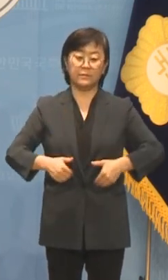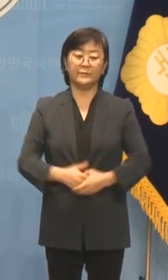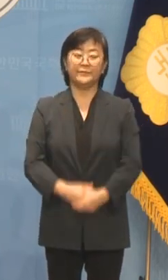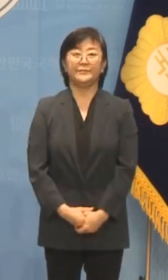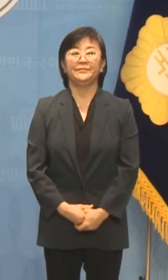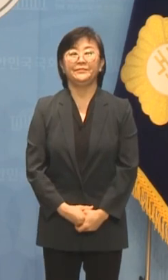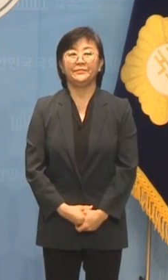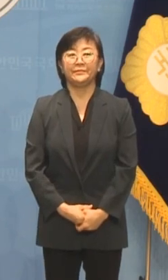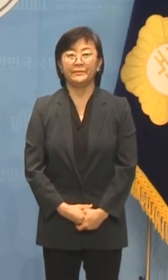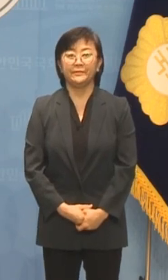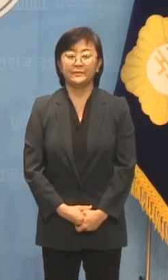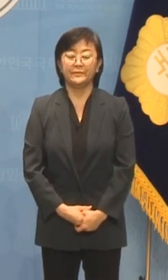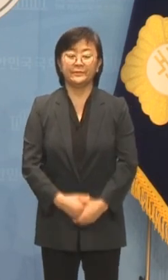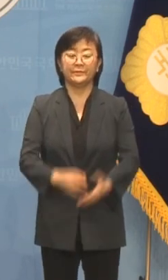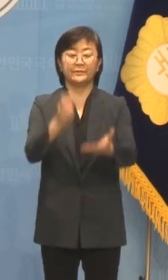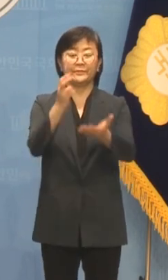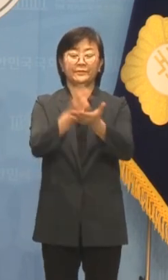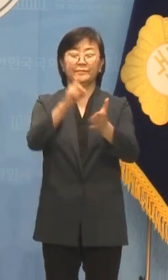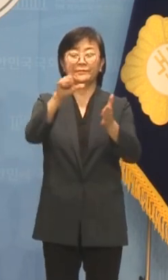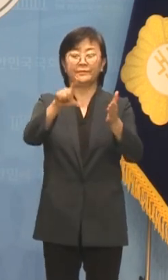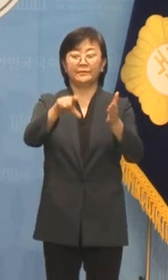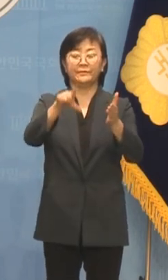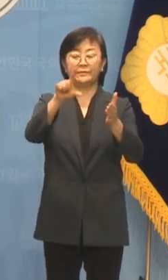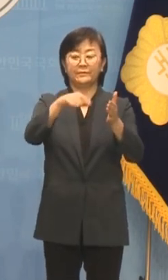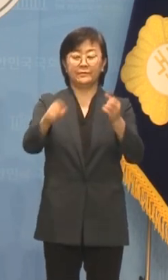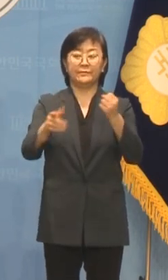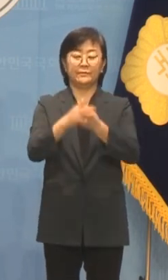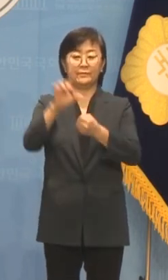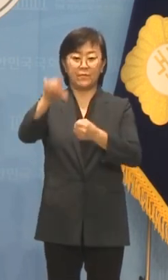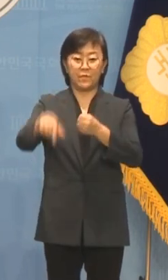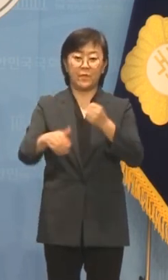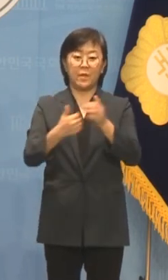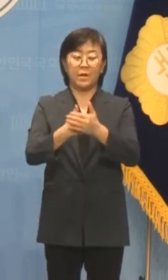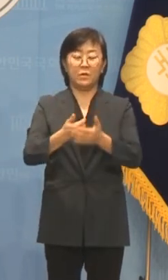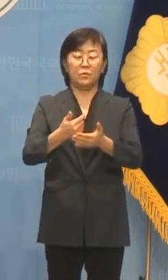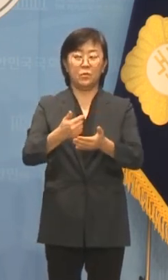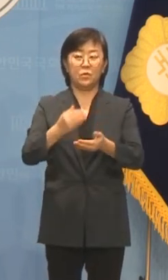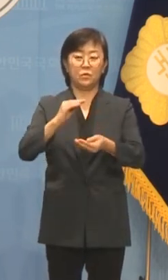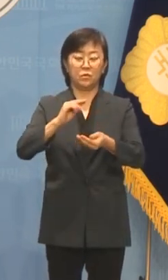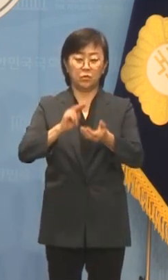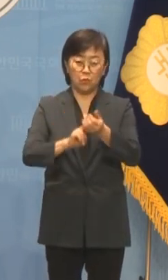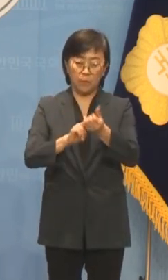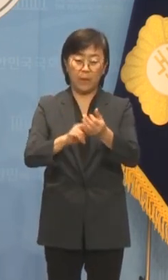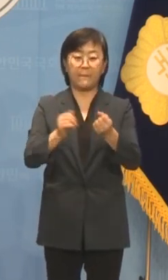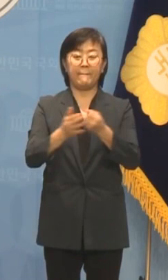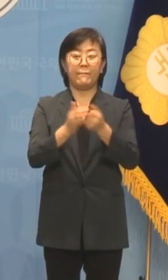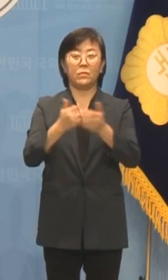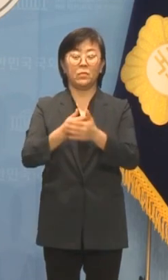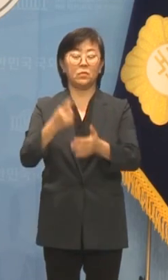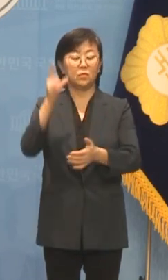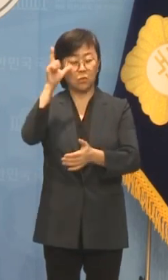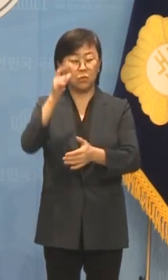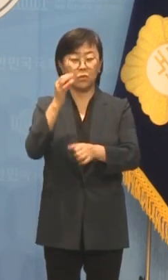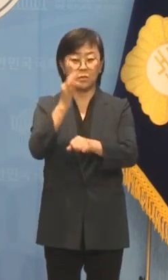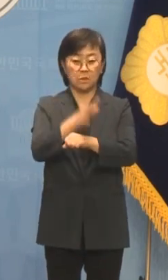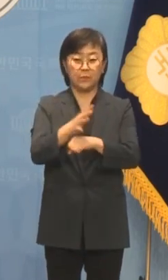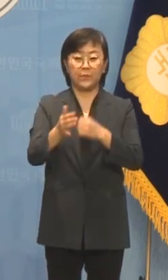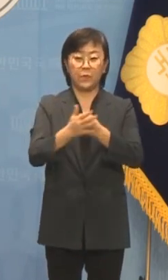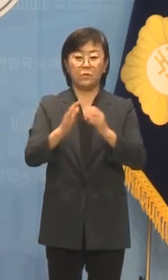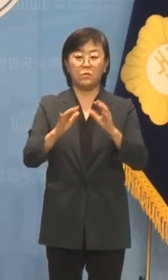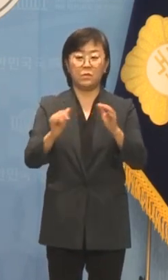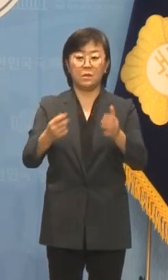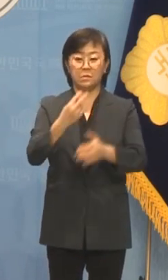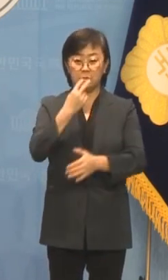일입니다. 법인카드로 일제 샴푸, 초밥, 소고기를 산 것도 모자라